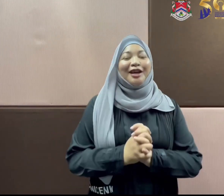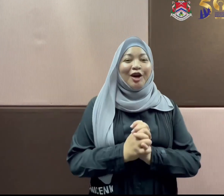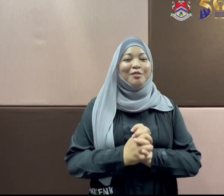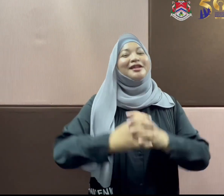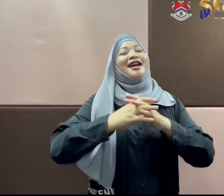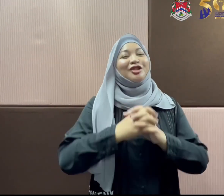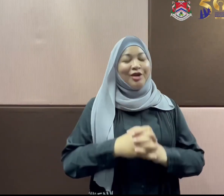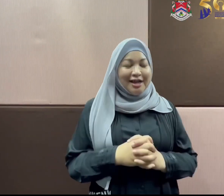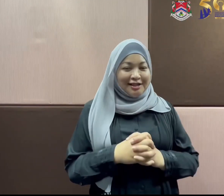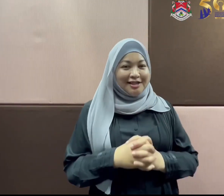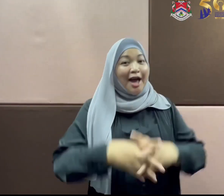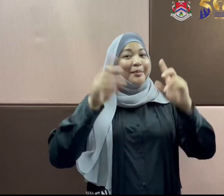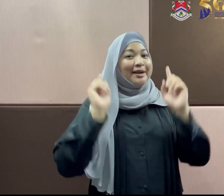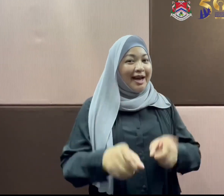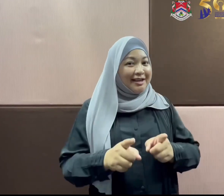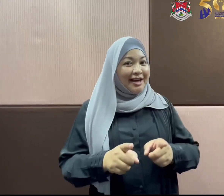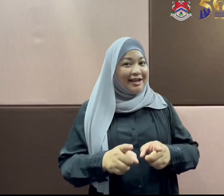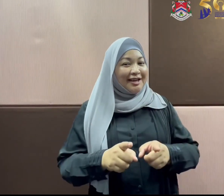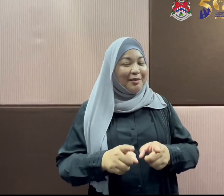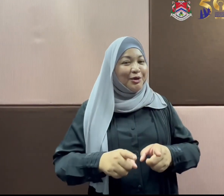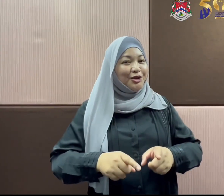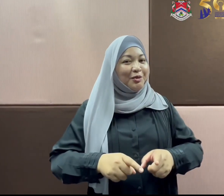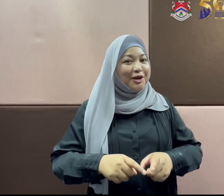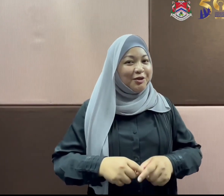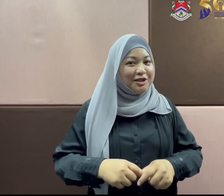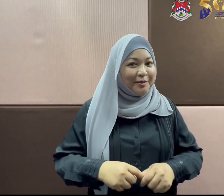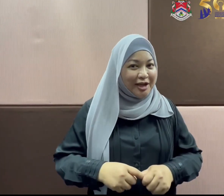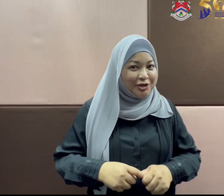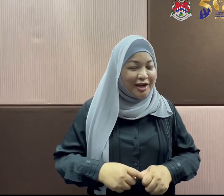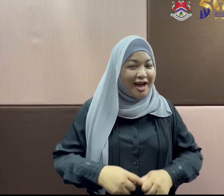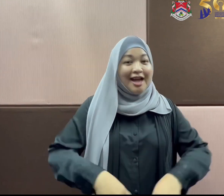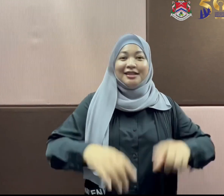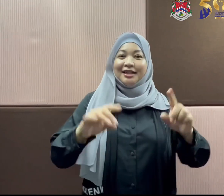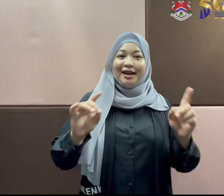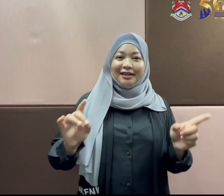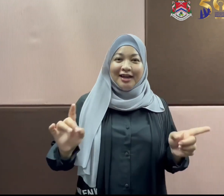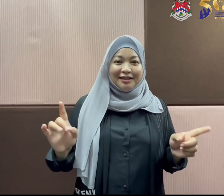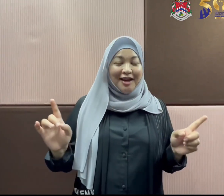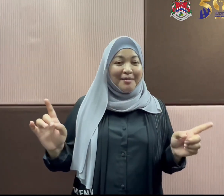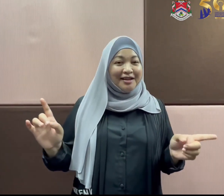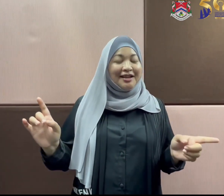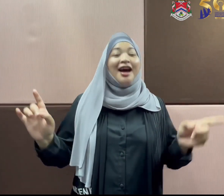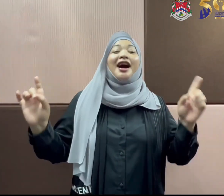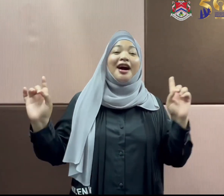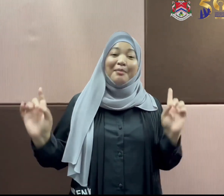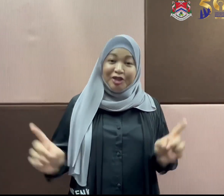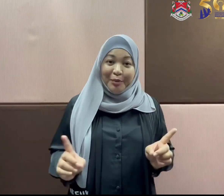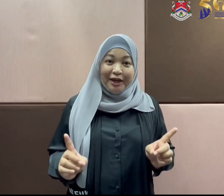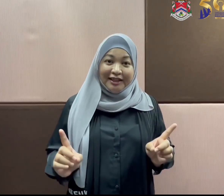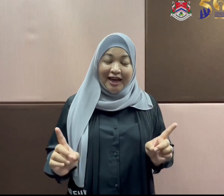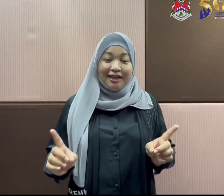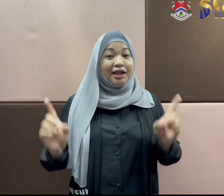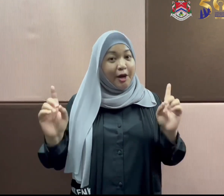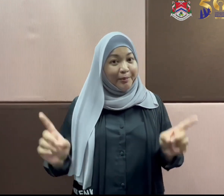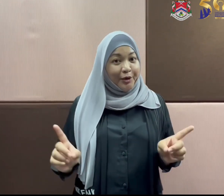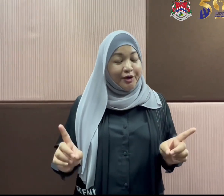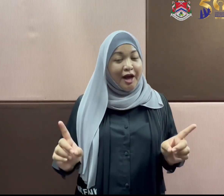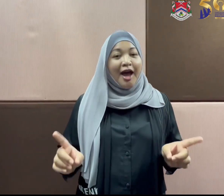Assalamualaikum, saya Azura Aziz. Pada anda yang ingin berhujung minggu bersama Azura, sila datang ke Taman Metropolitan Kepong